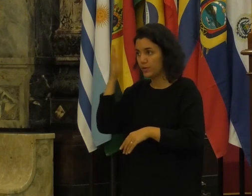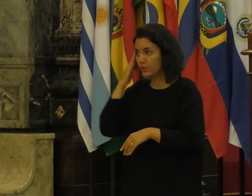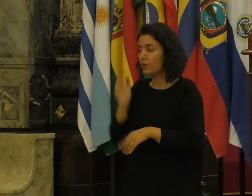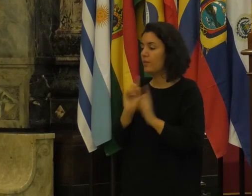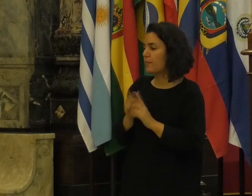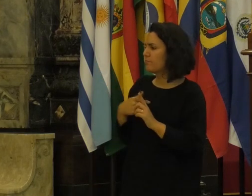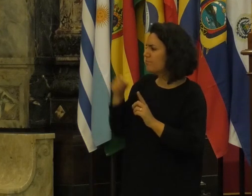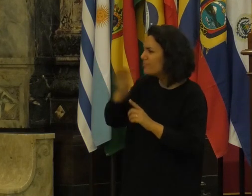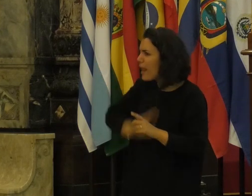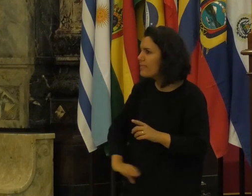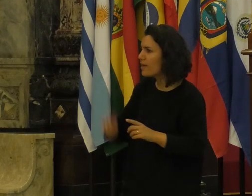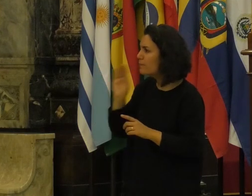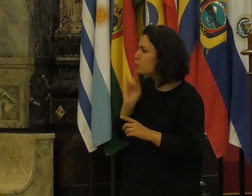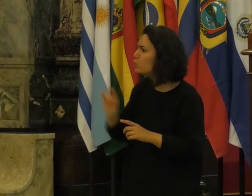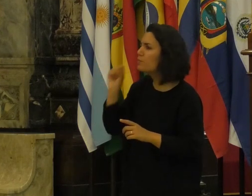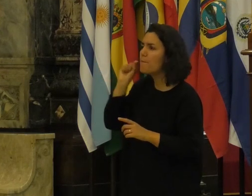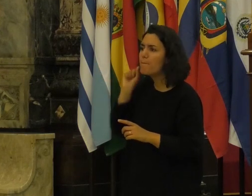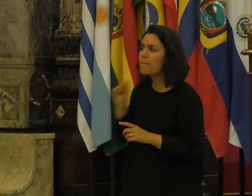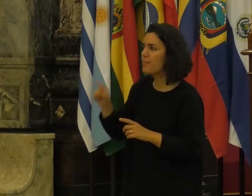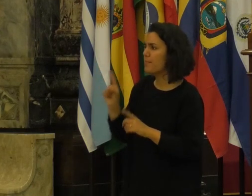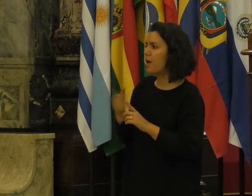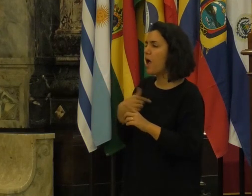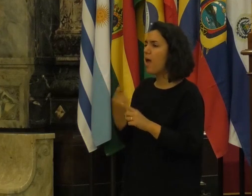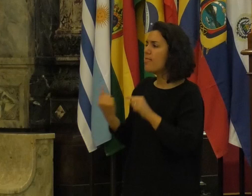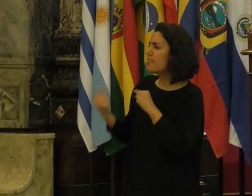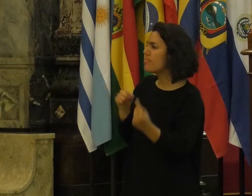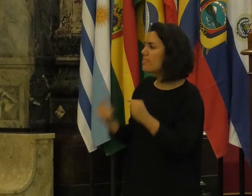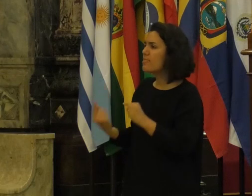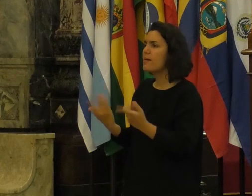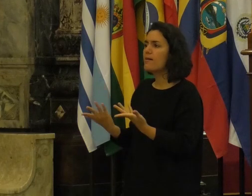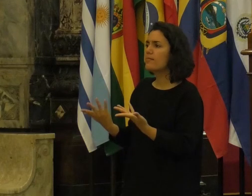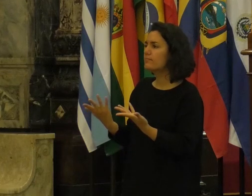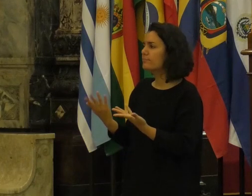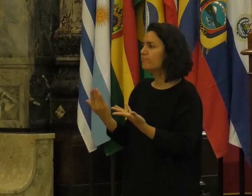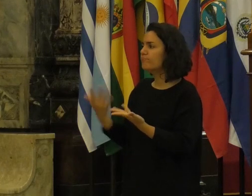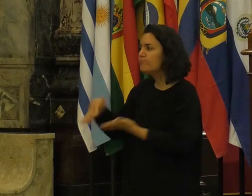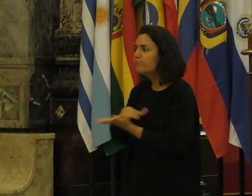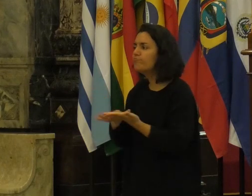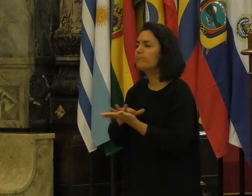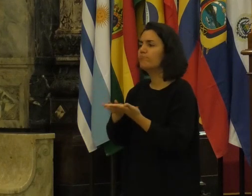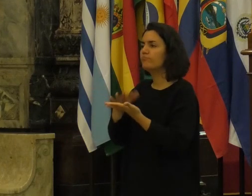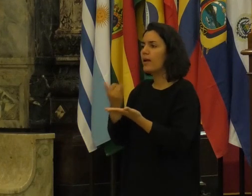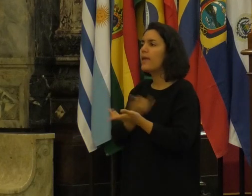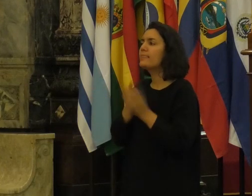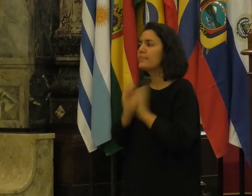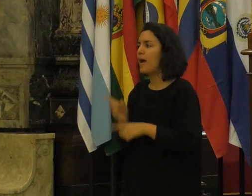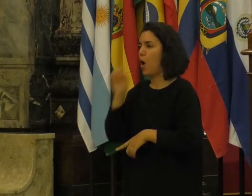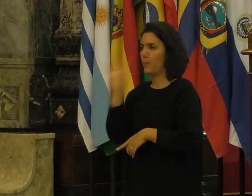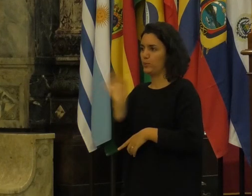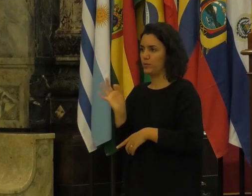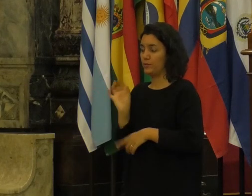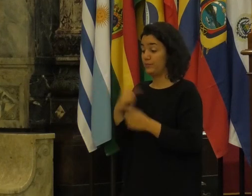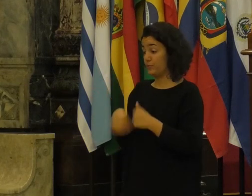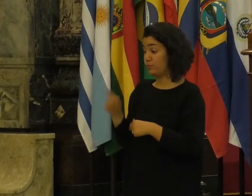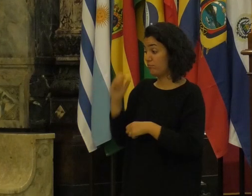peculiaridades, sus dinámicas, sus tensiones y sobre todo sus oportunidades. Durante